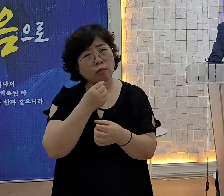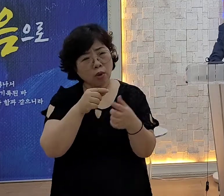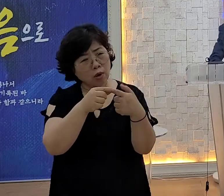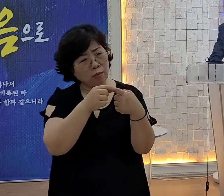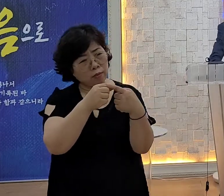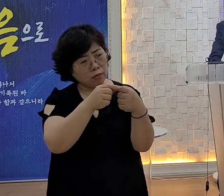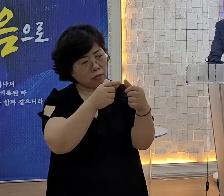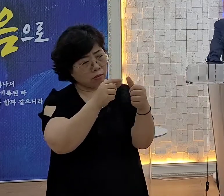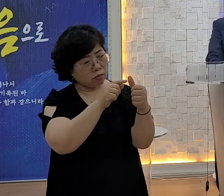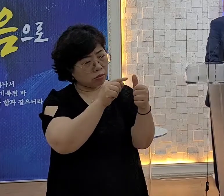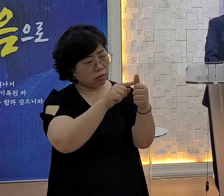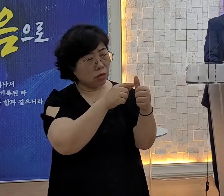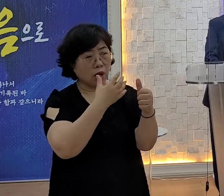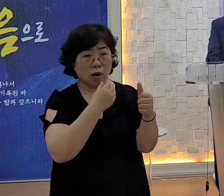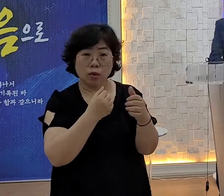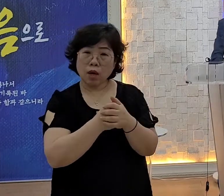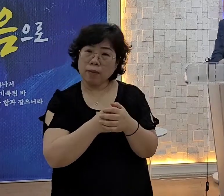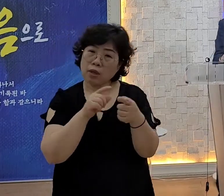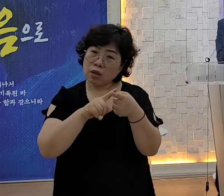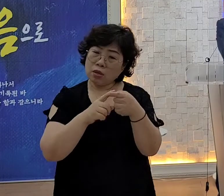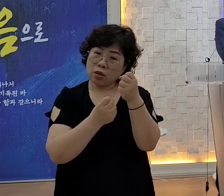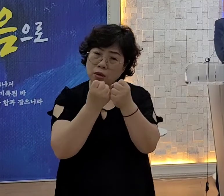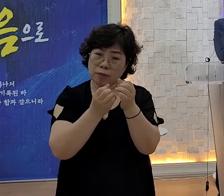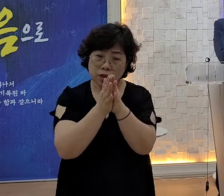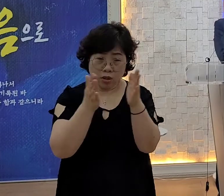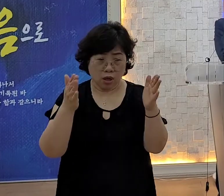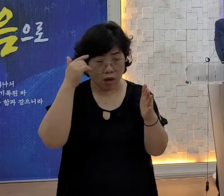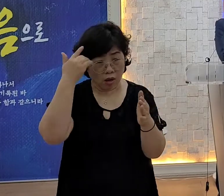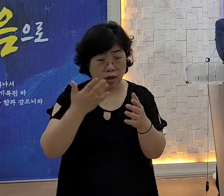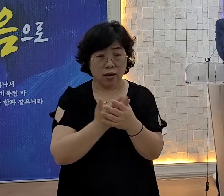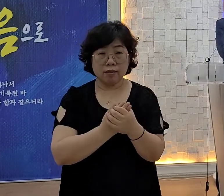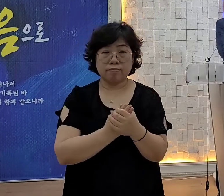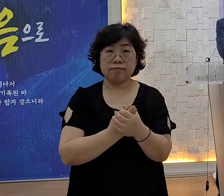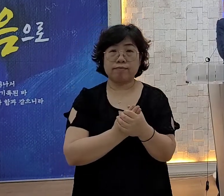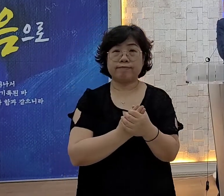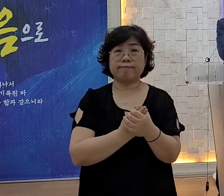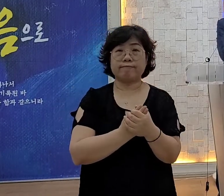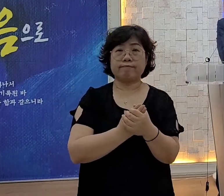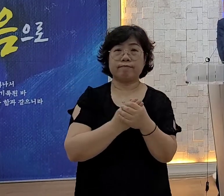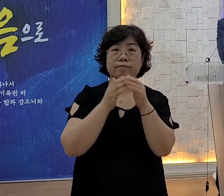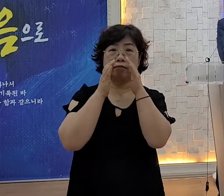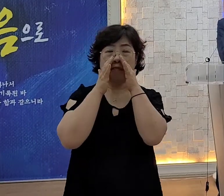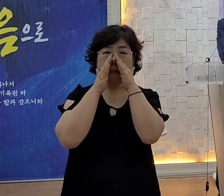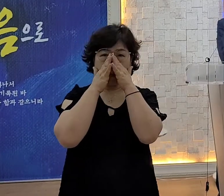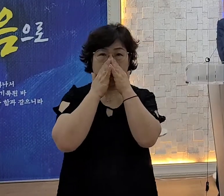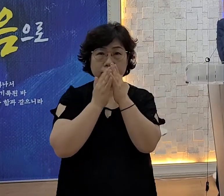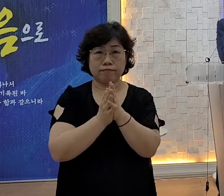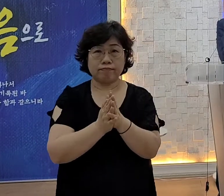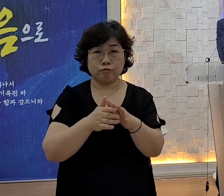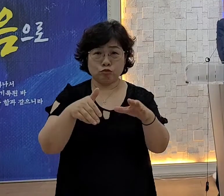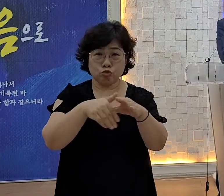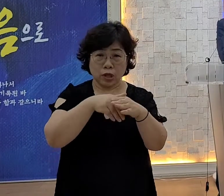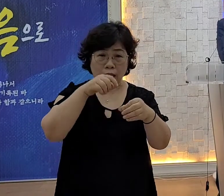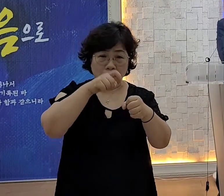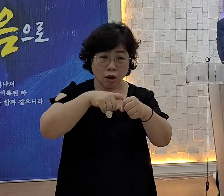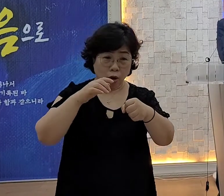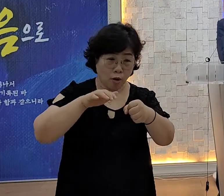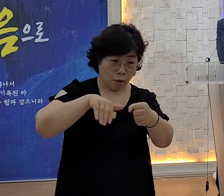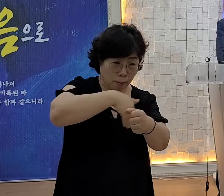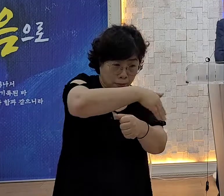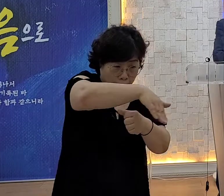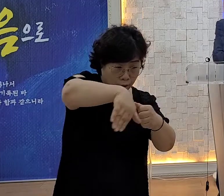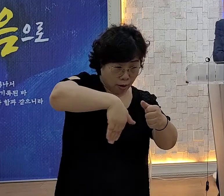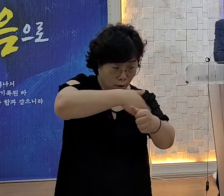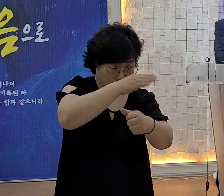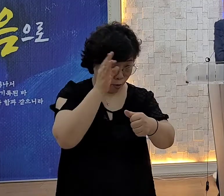여러분, 그 이유는요. 그 당시에 어떤 문화적 배경으로 보자면 이